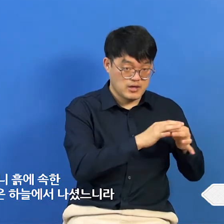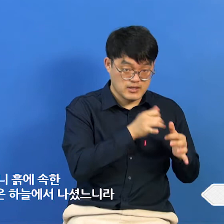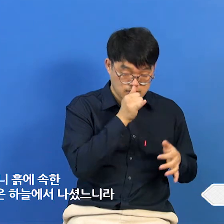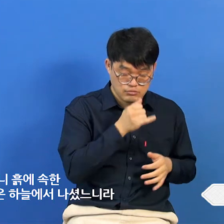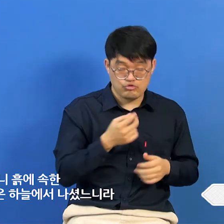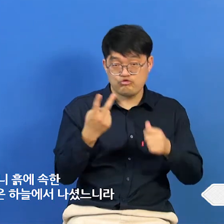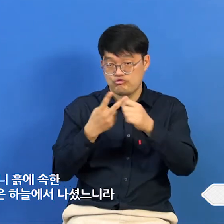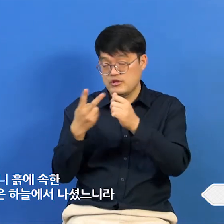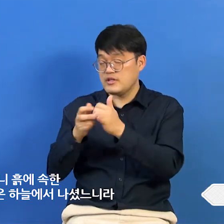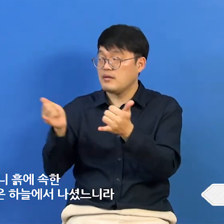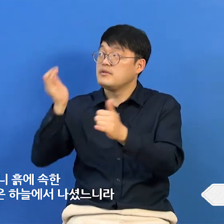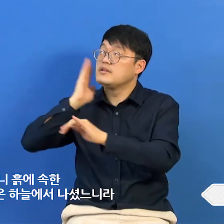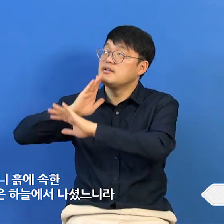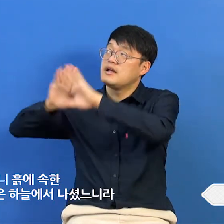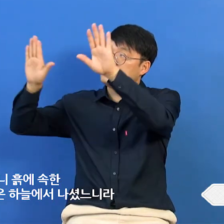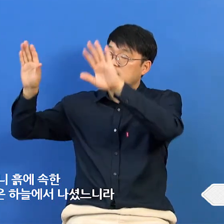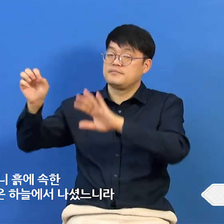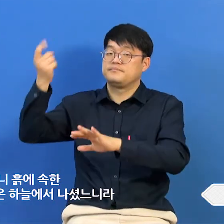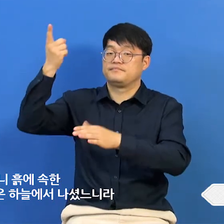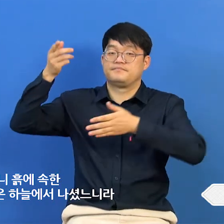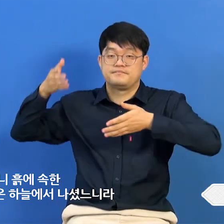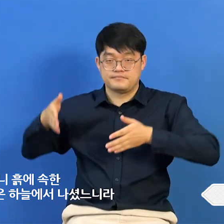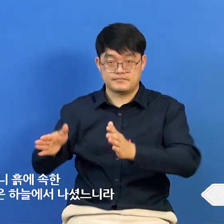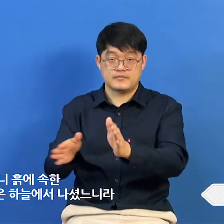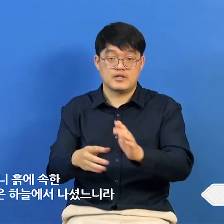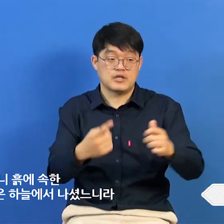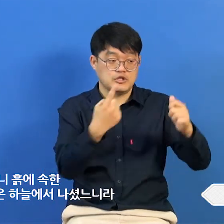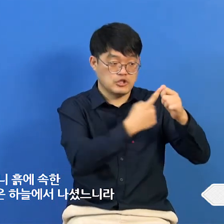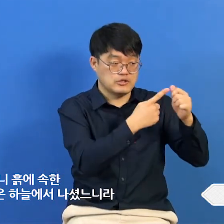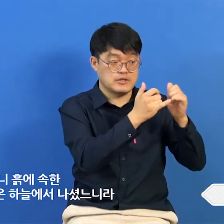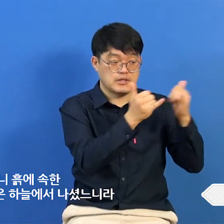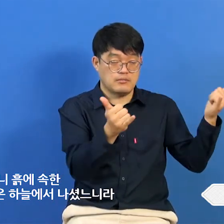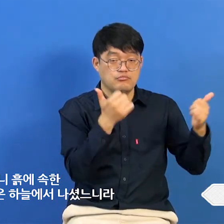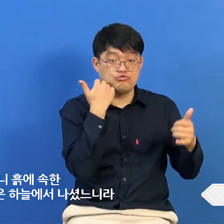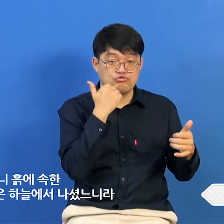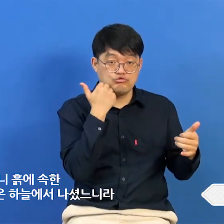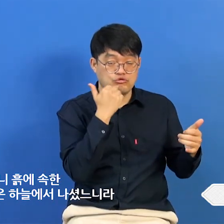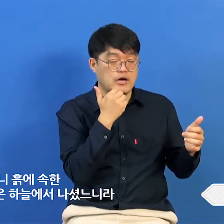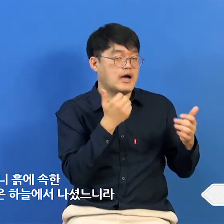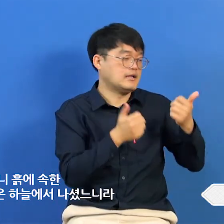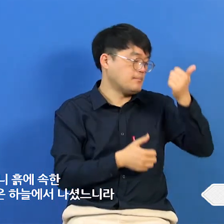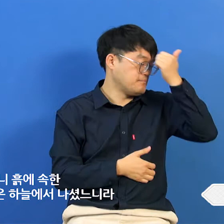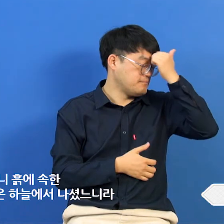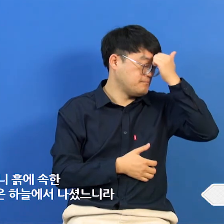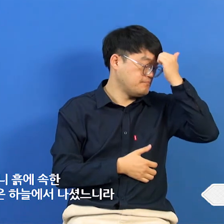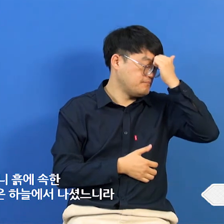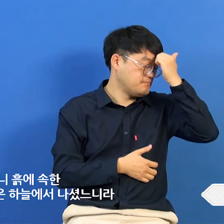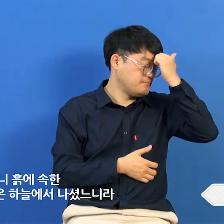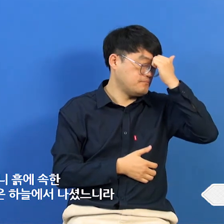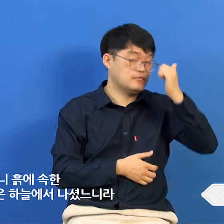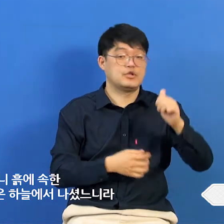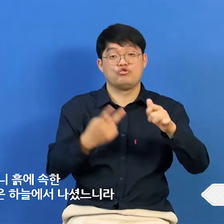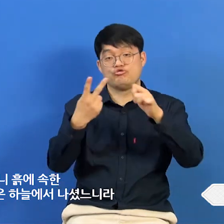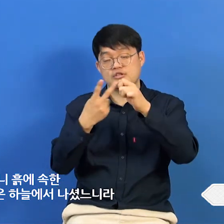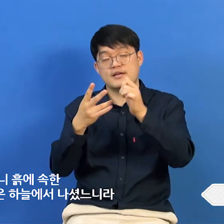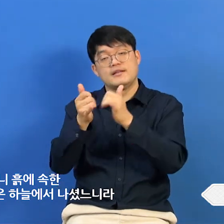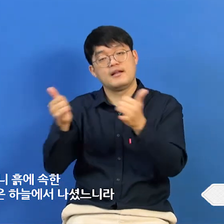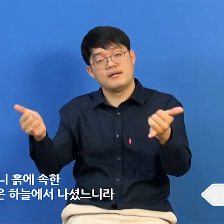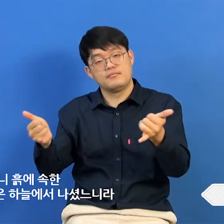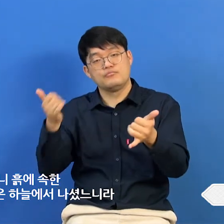하늘에서 나셨느니라. 첫째 사람이 누구죠? 예수님, 아담. 둘째